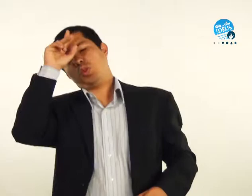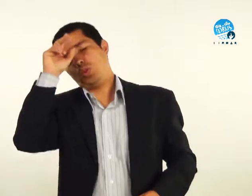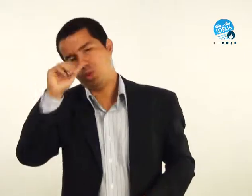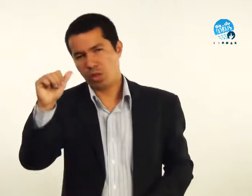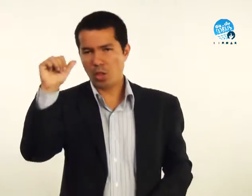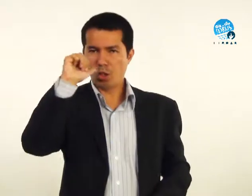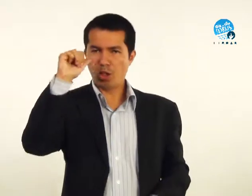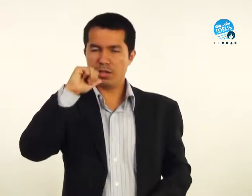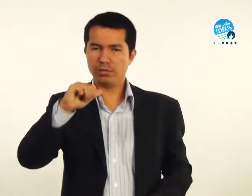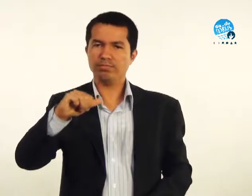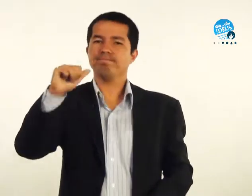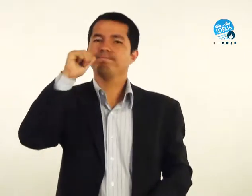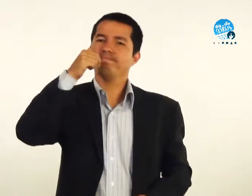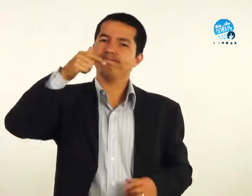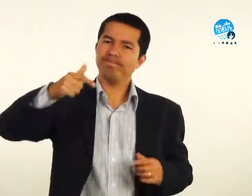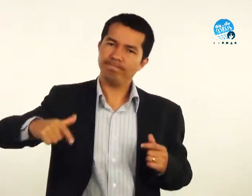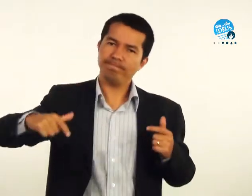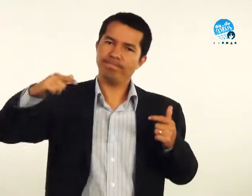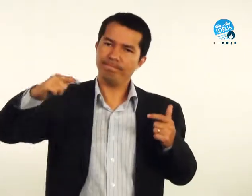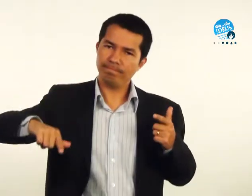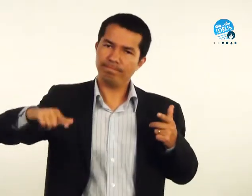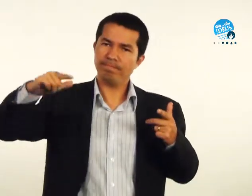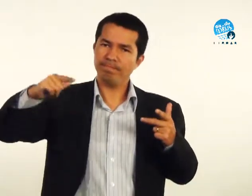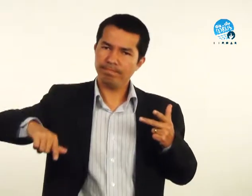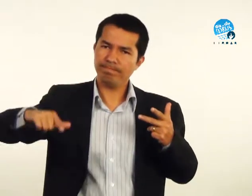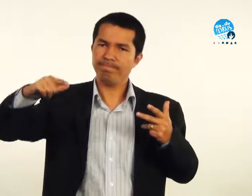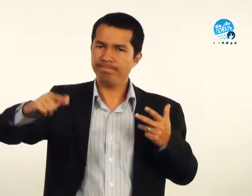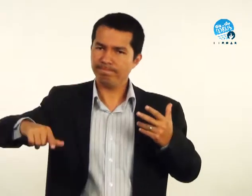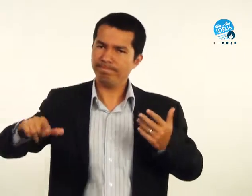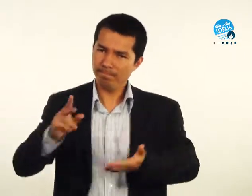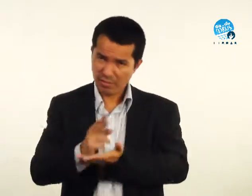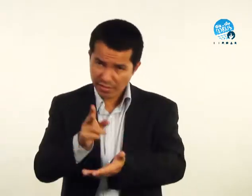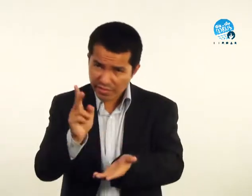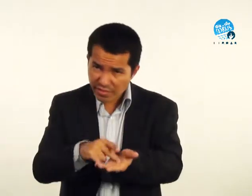promete que não vai beber e bebe de novo. Não é verdade isso?